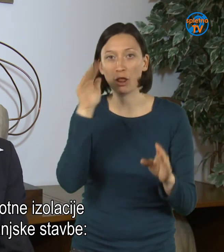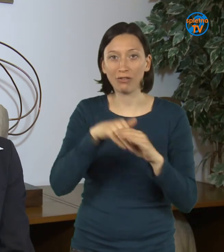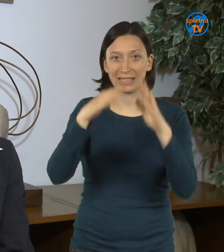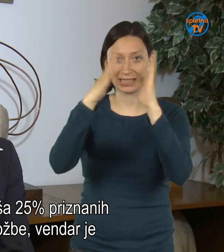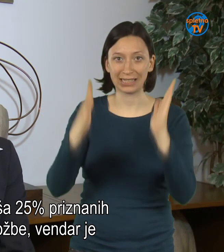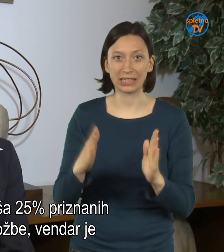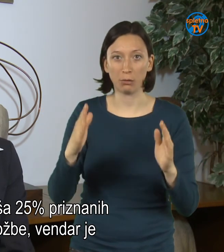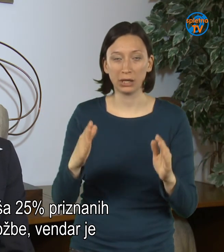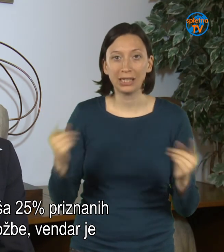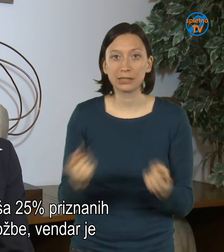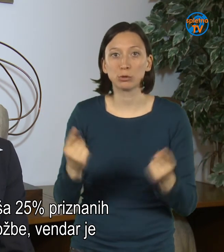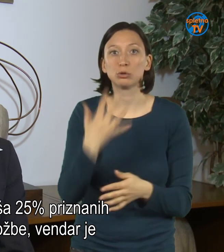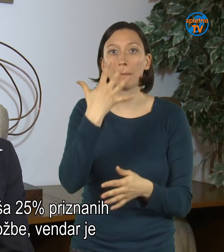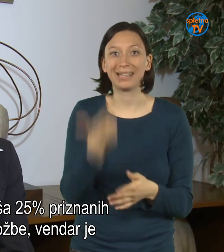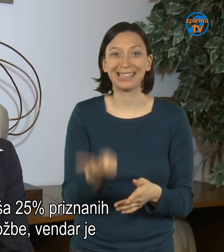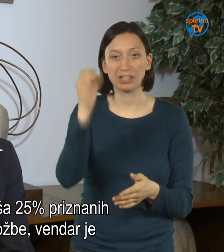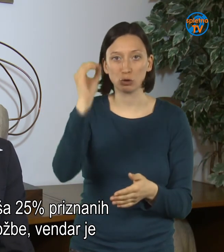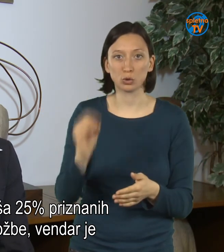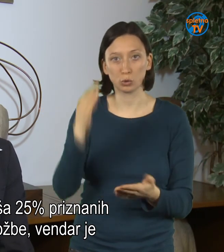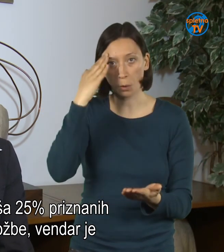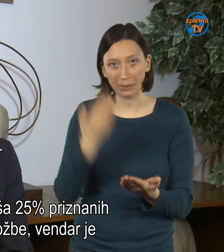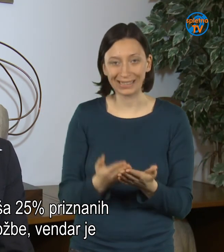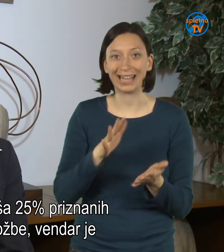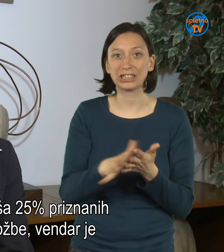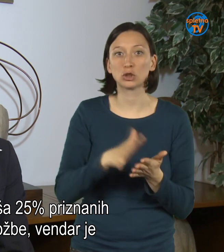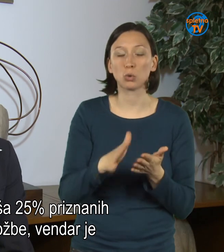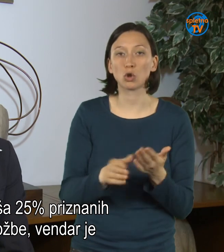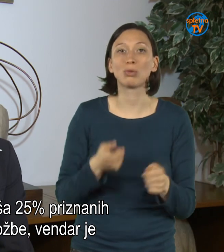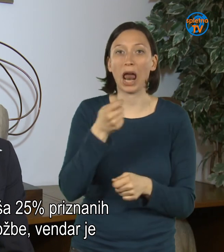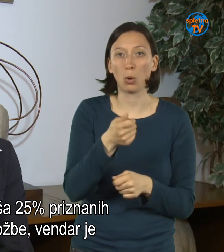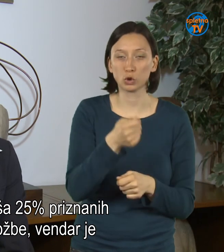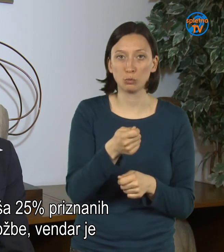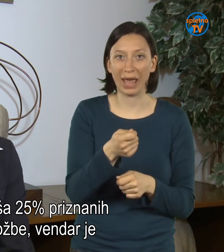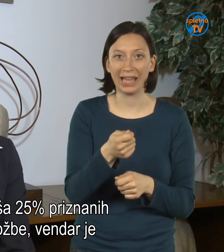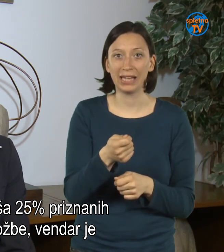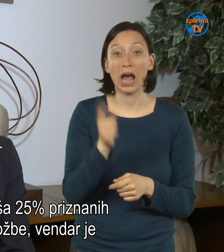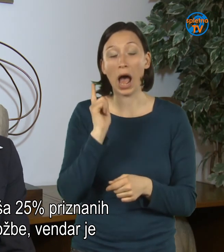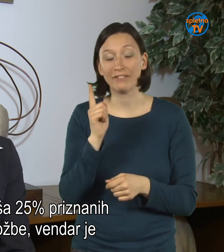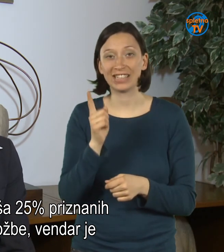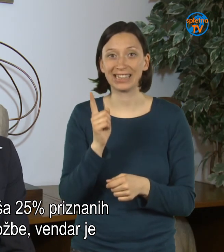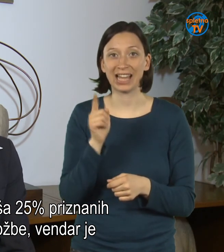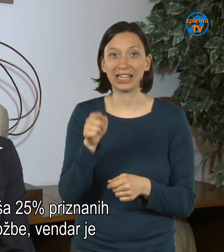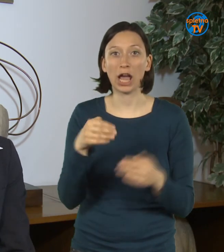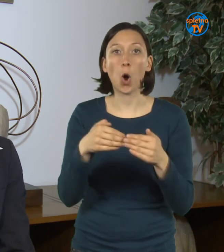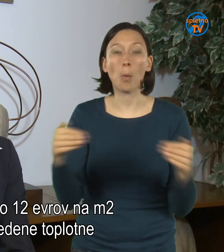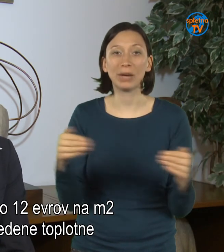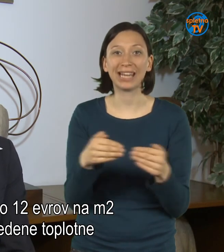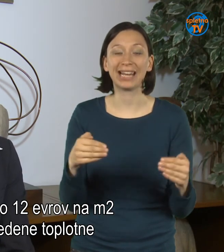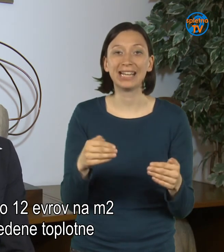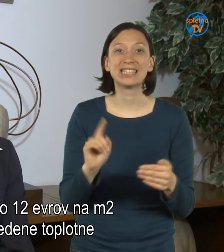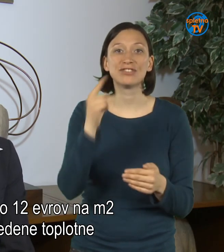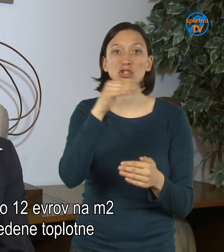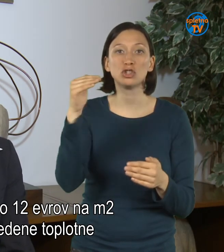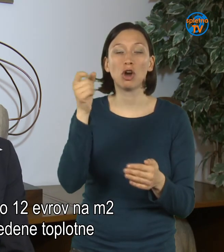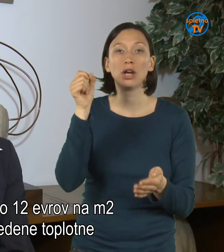stavbe, spodbuda znaša 25% priznanih stroškov naložbe, vendar pa je